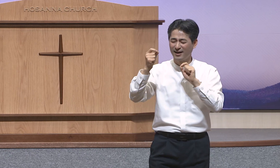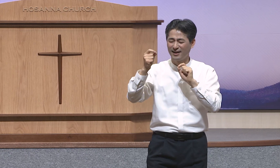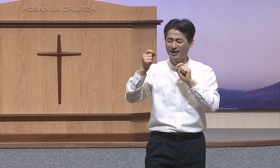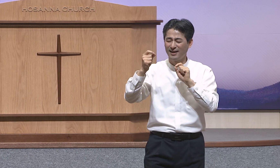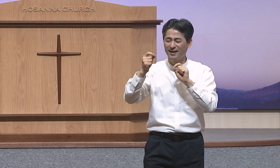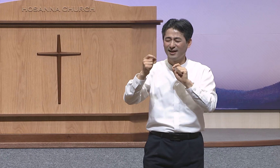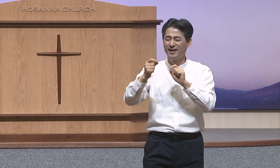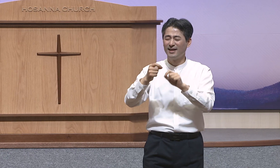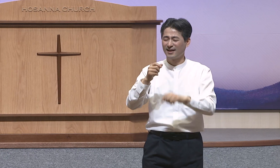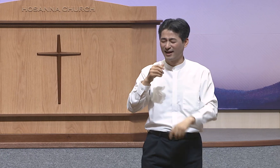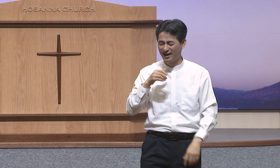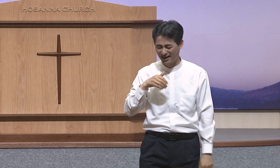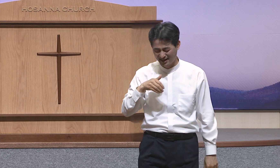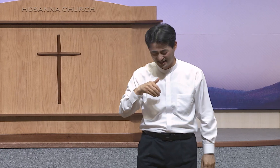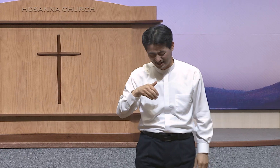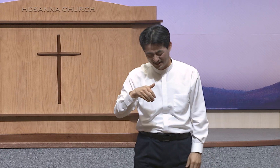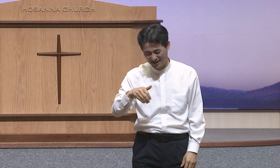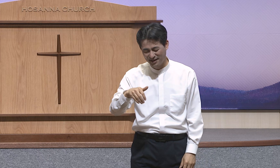하나님께로 더 가까이